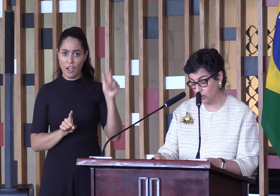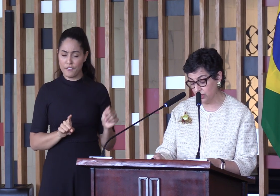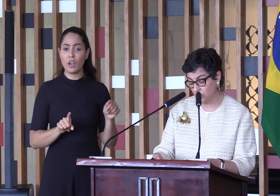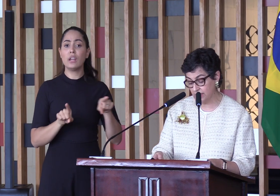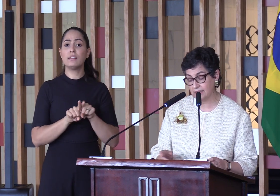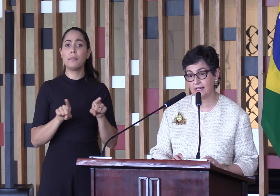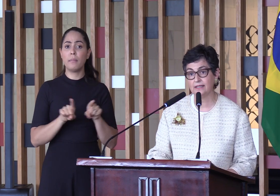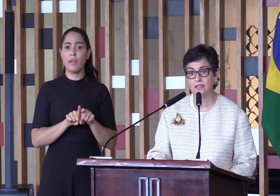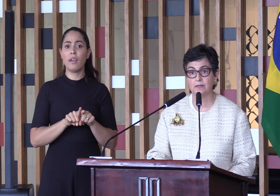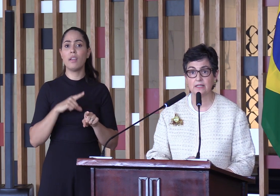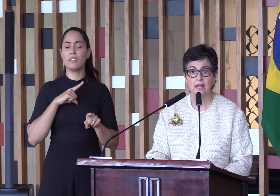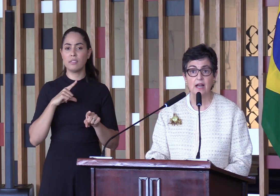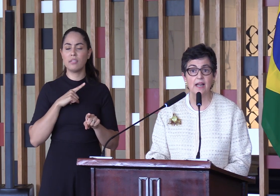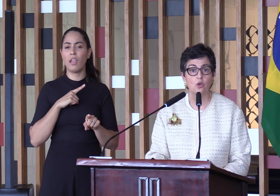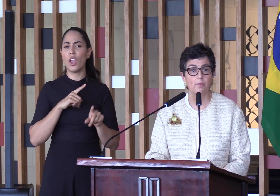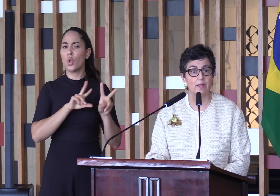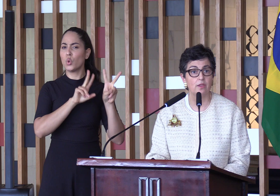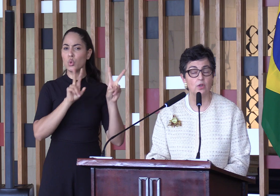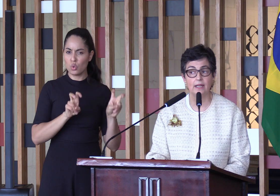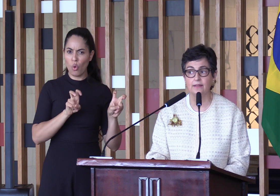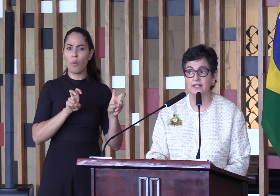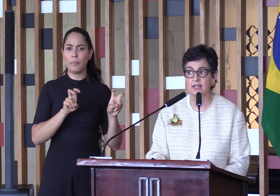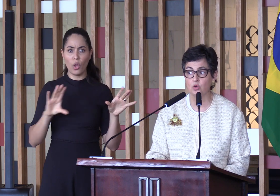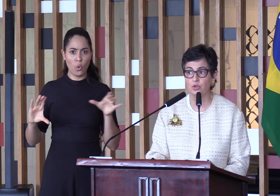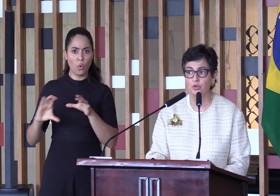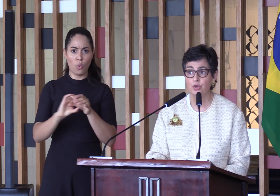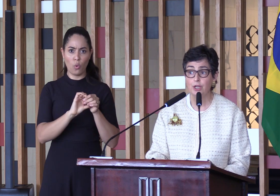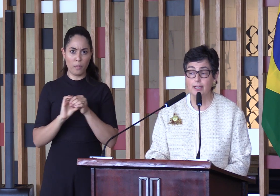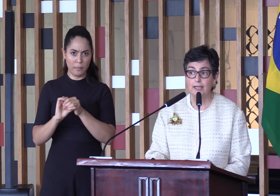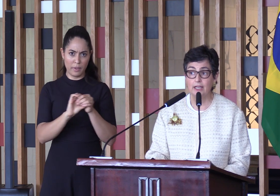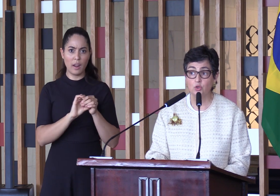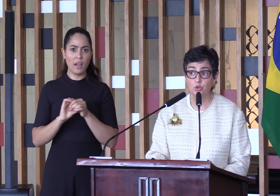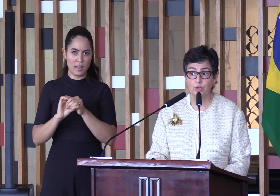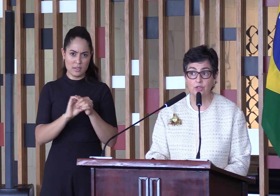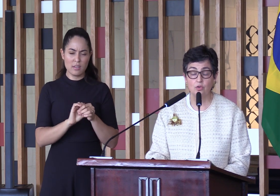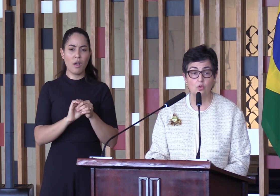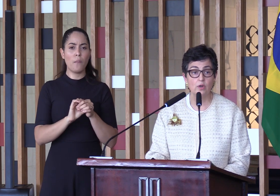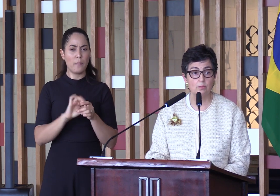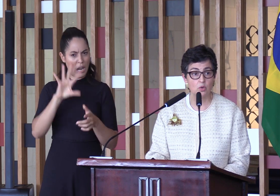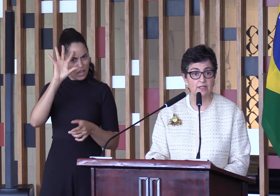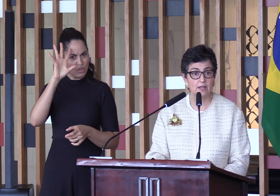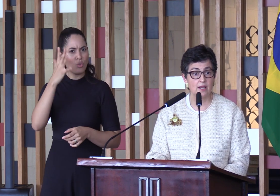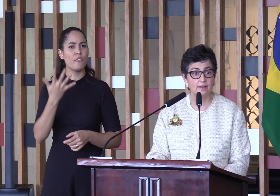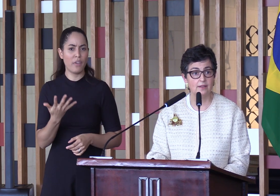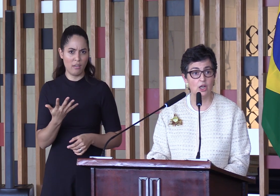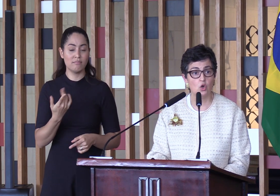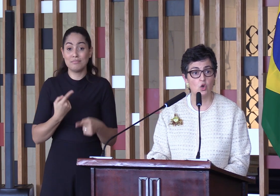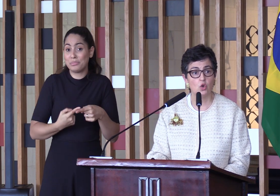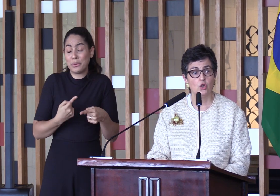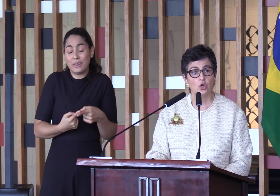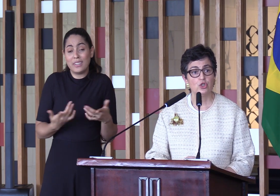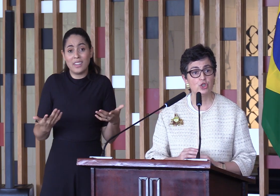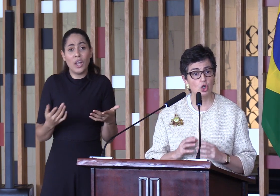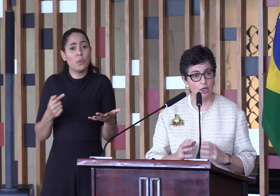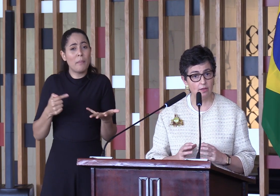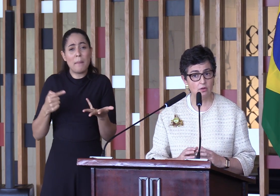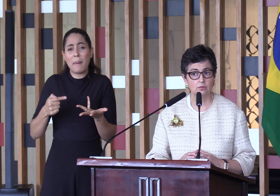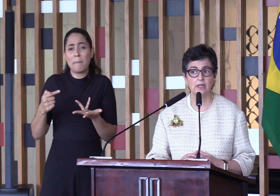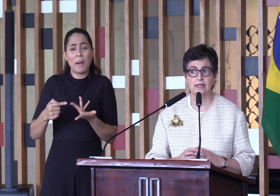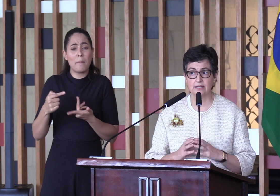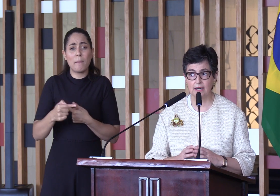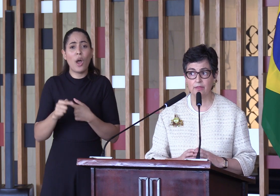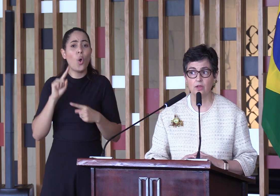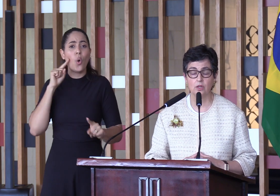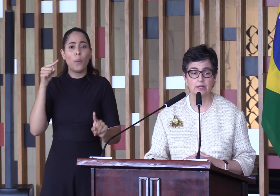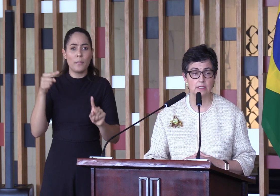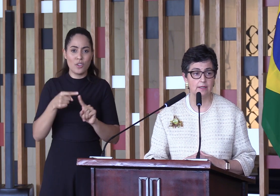assim como questões relativas a cooperação em desenvolvimento. Tudo isso, uma mostra de o sólido